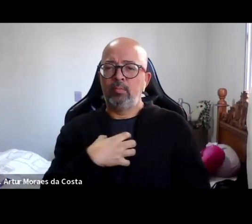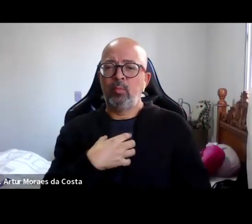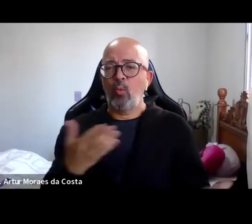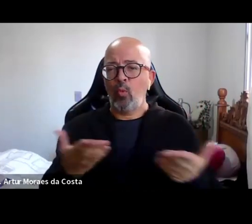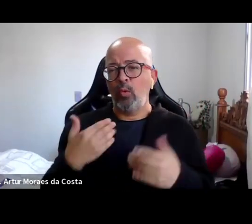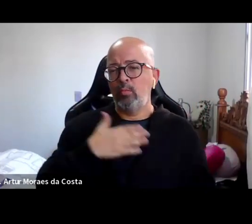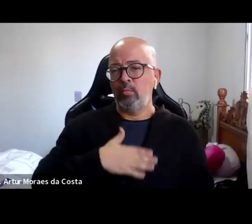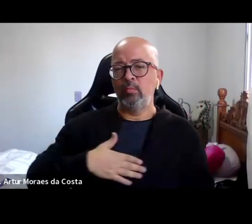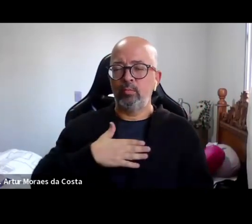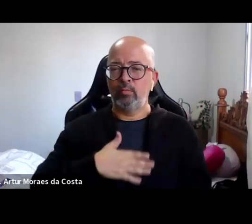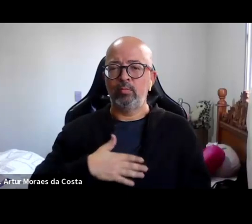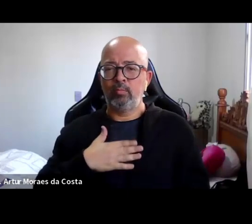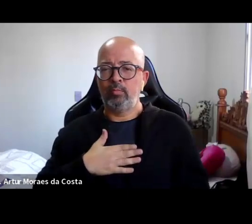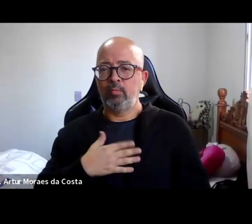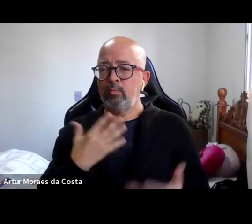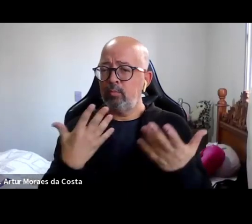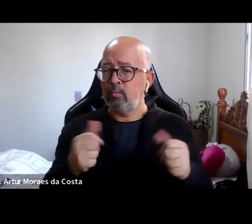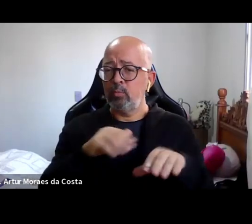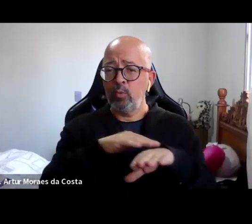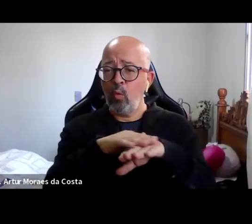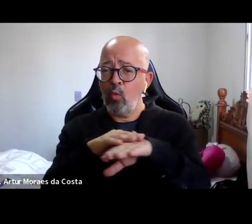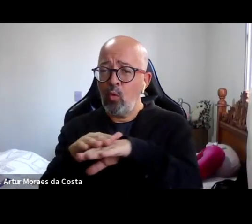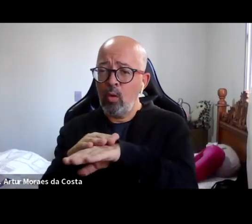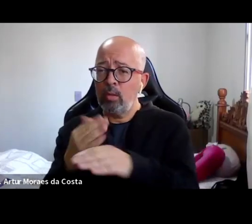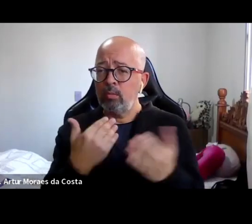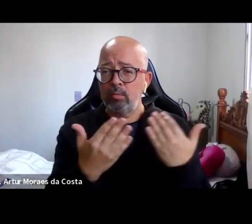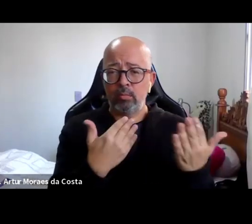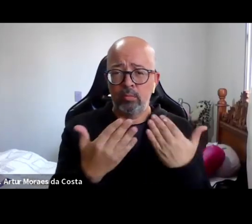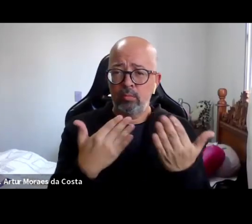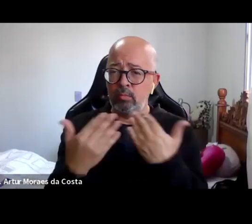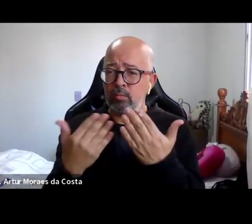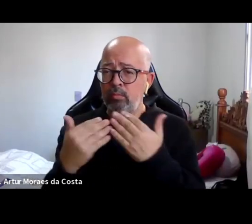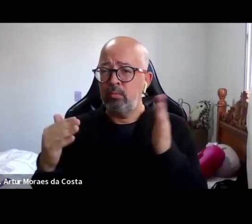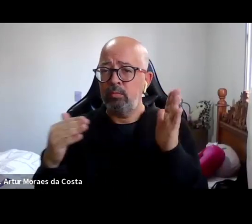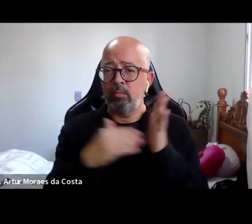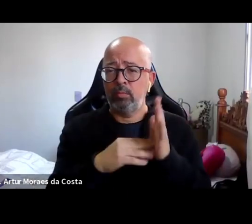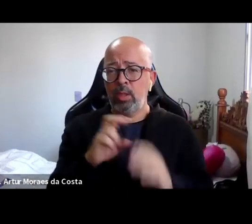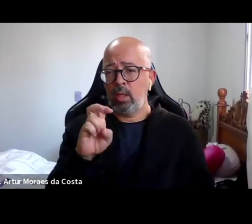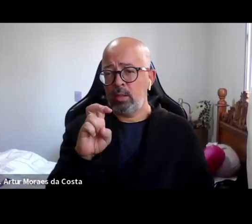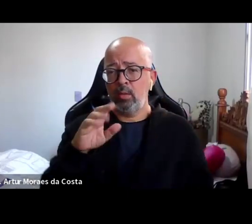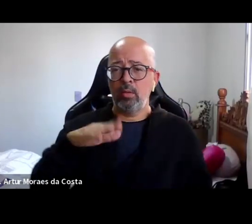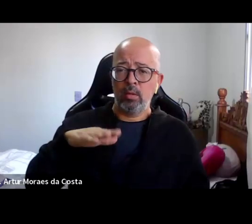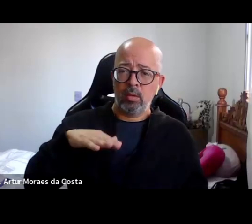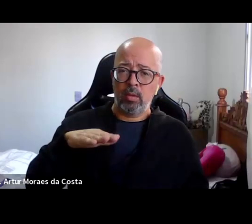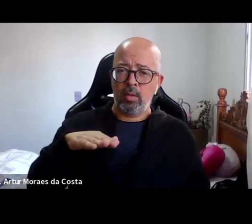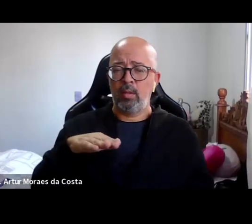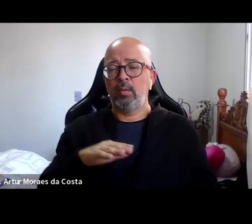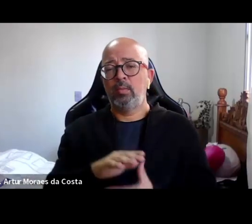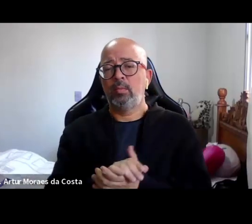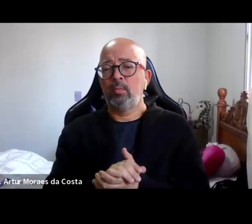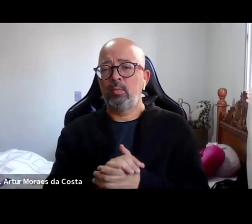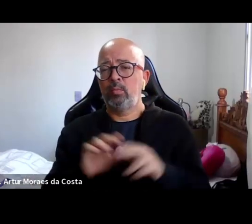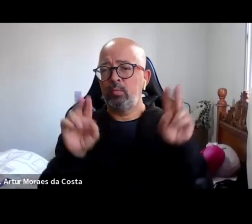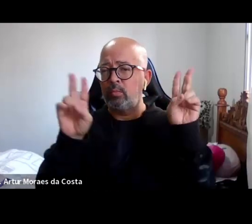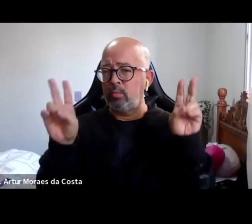queda hasta las 5 de la tarde sobre un tema que me apasiona y es Cómo describir